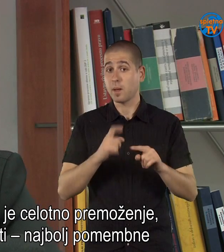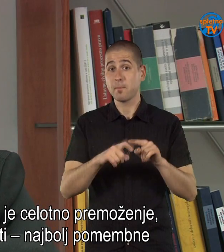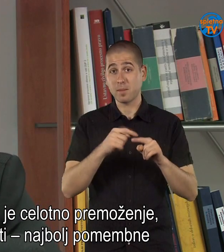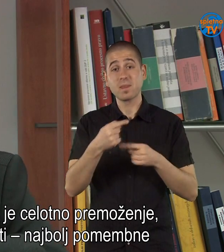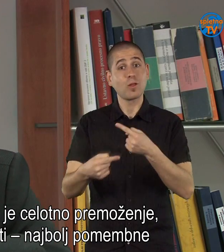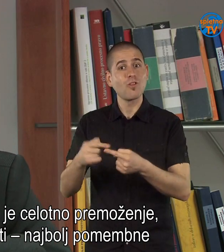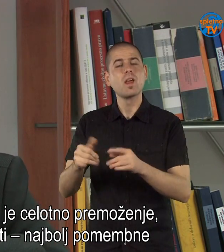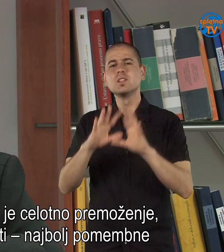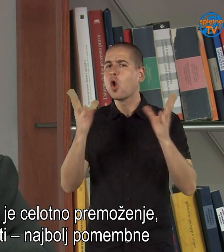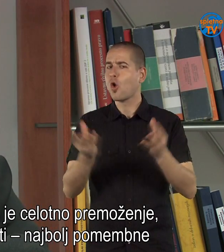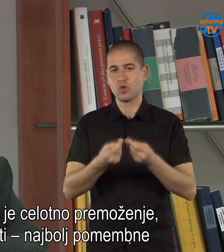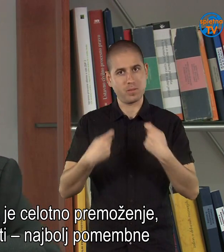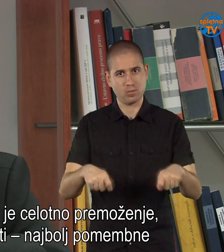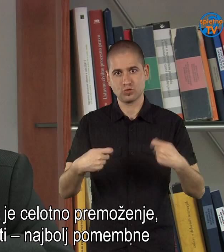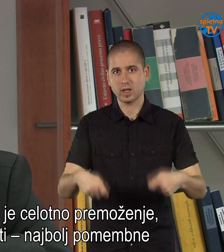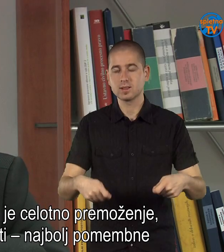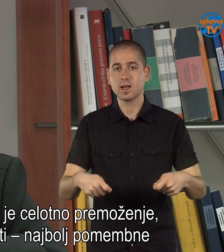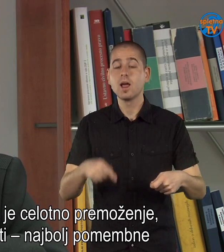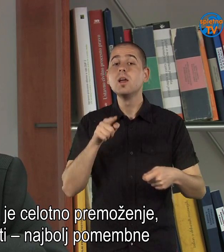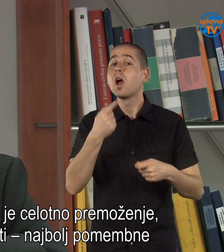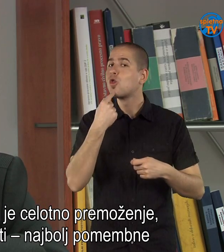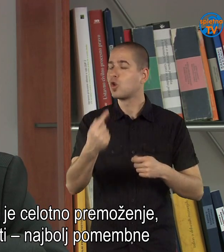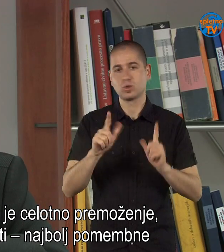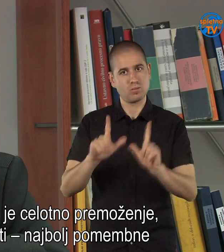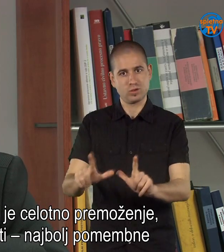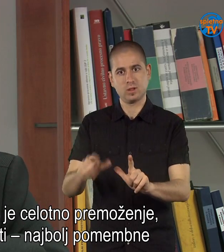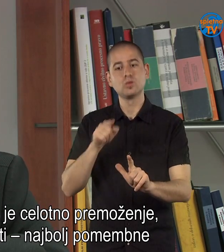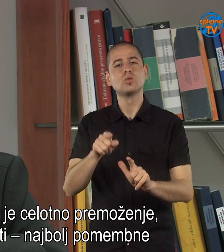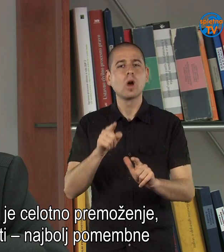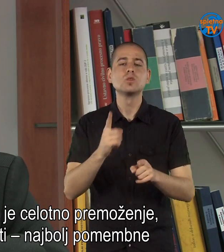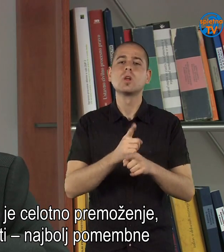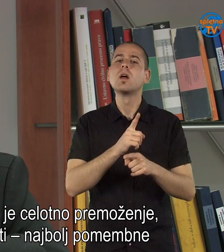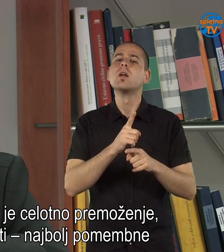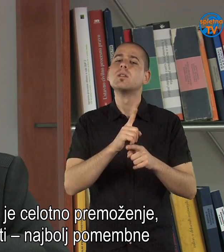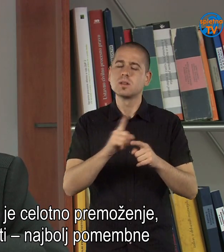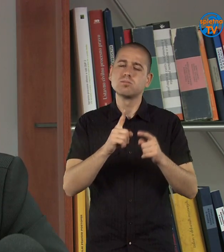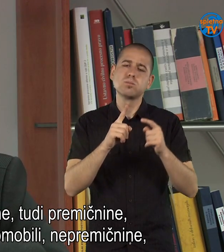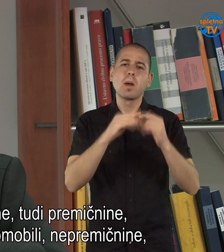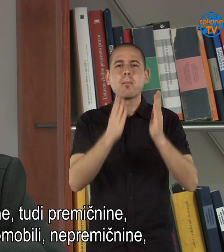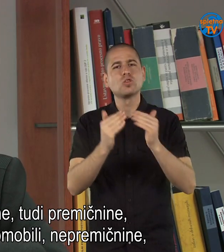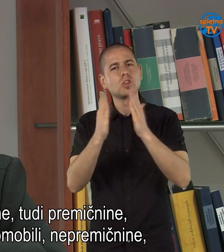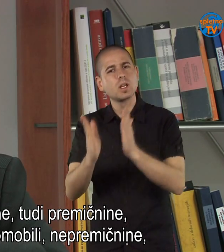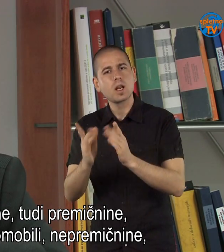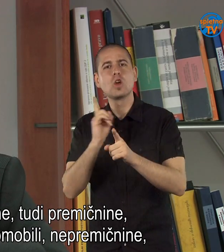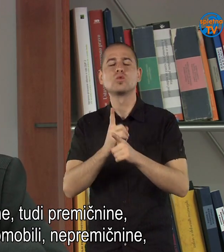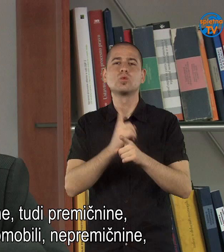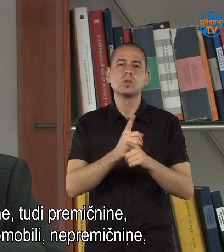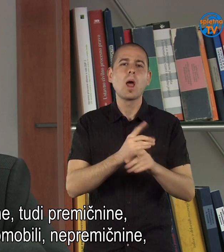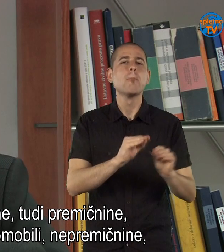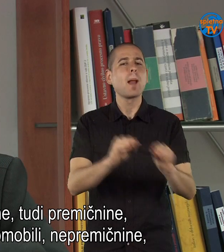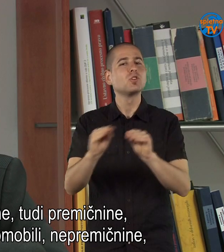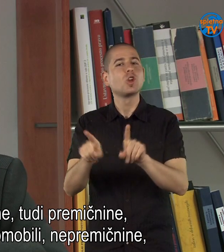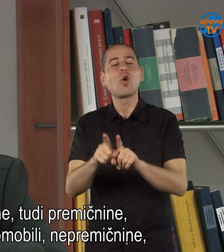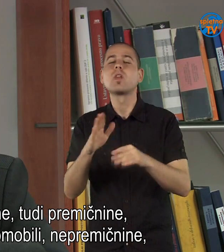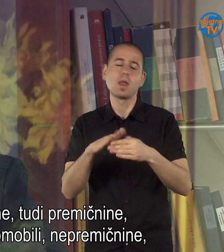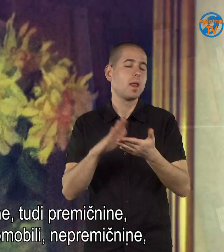Predmet dedovanja je celotno premoženje, ki ga nekdo zapusti. Tukaj so predvsem nepremičnine najbolj pomembne, tudi premičnine,